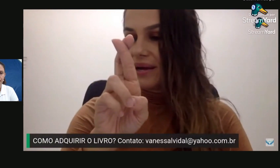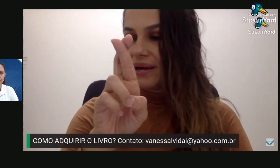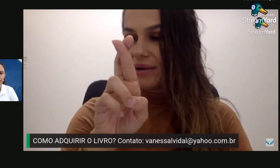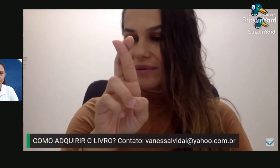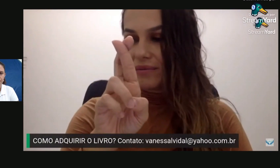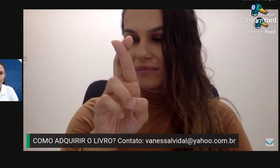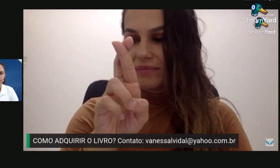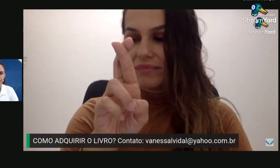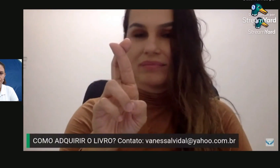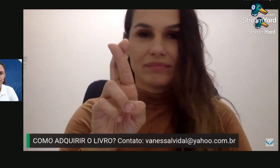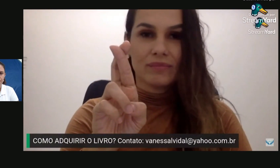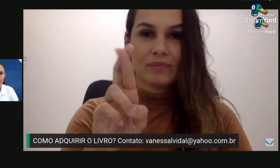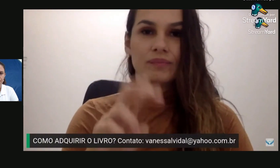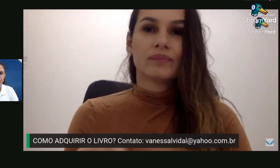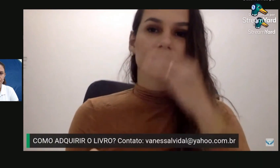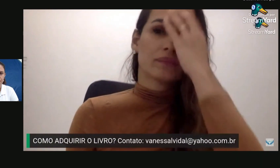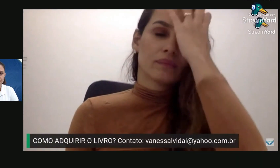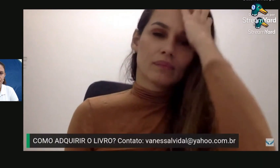vvvanelv@gmail.com.br,